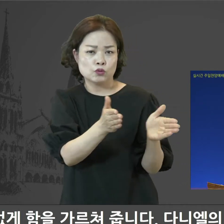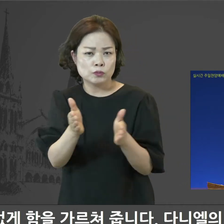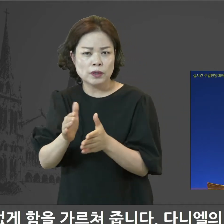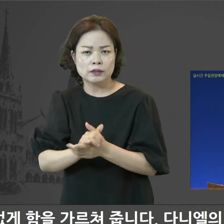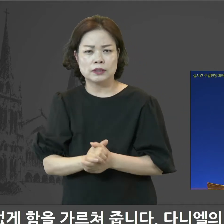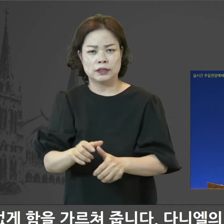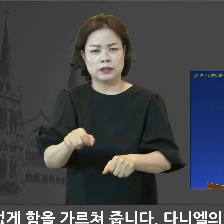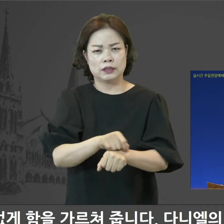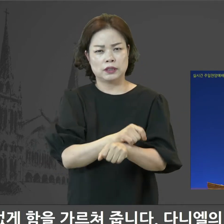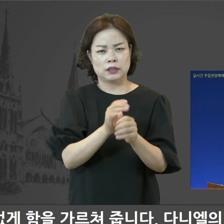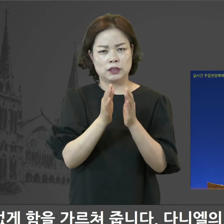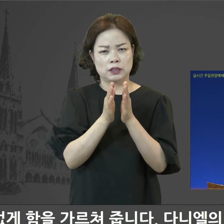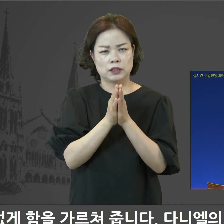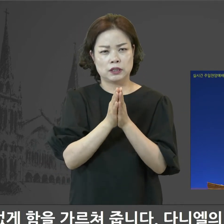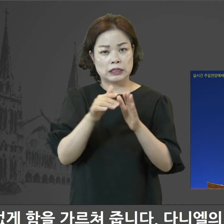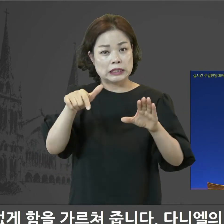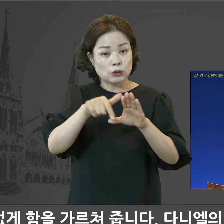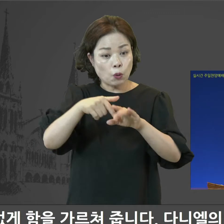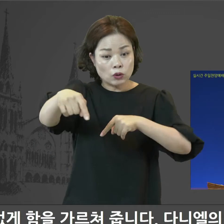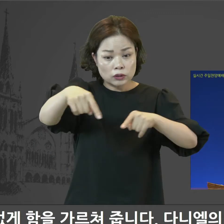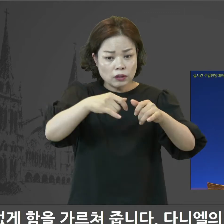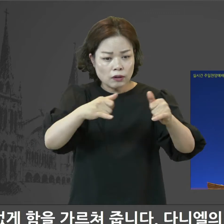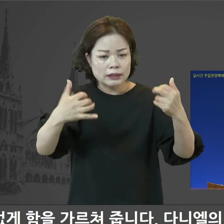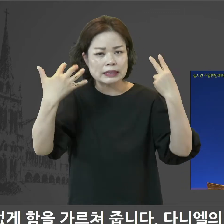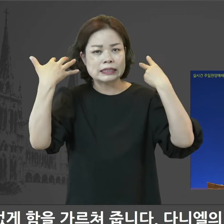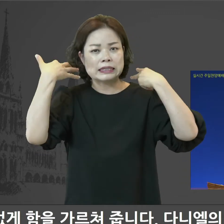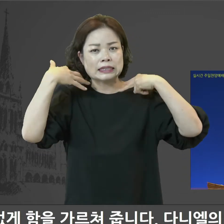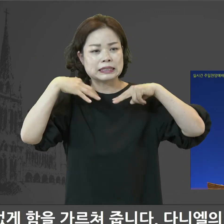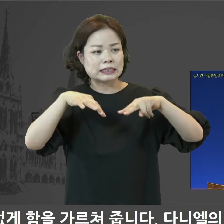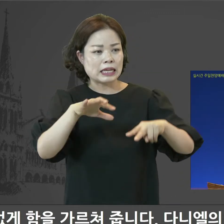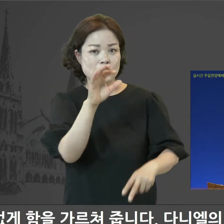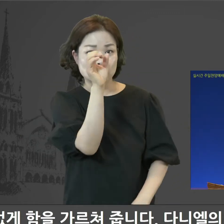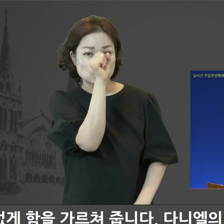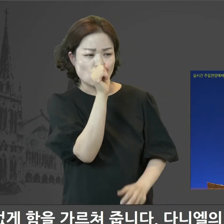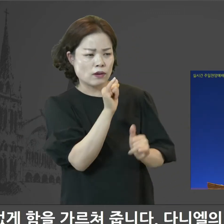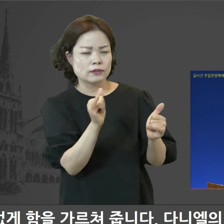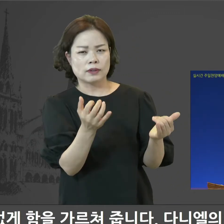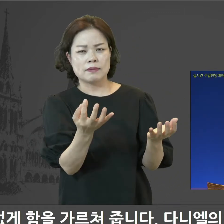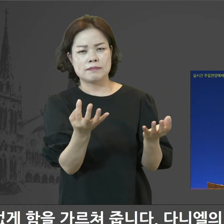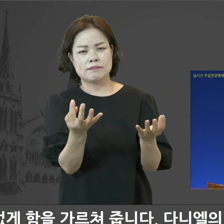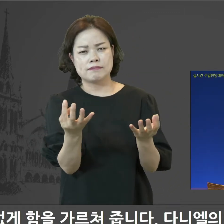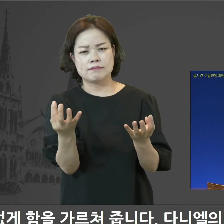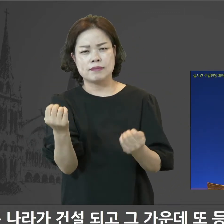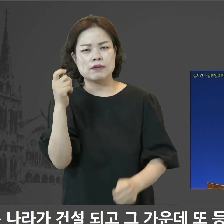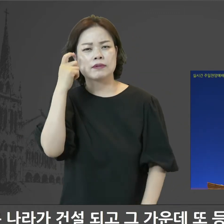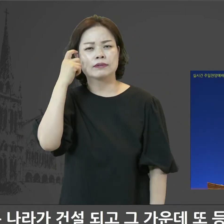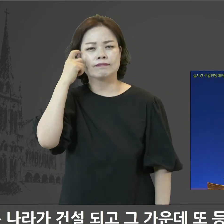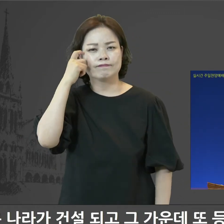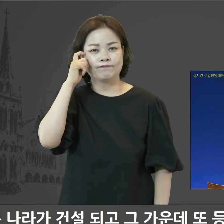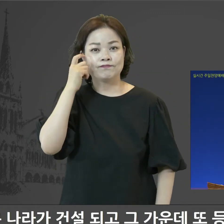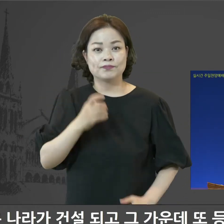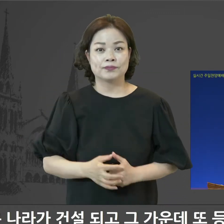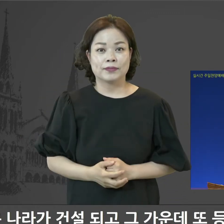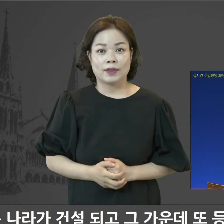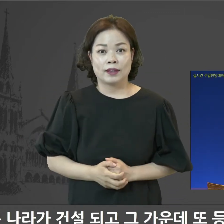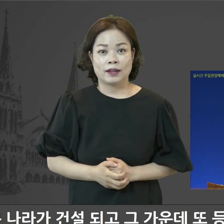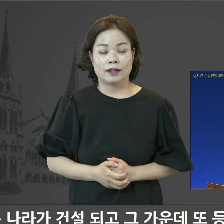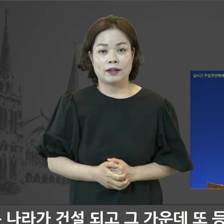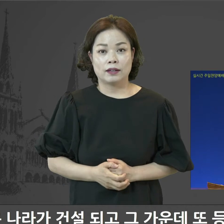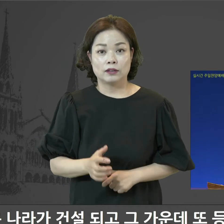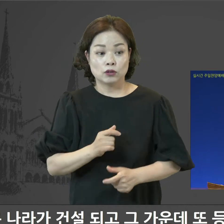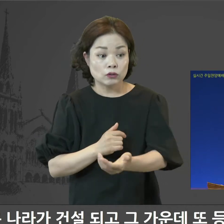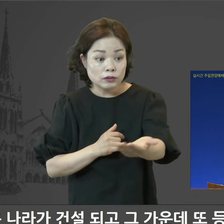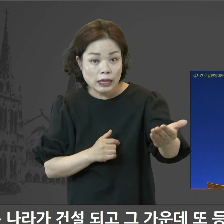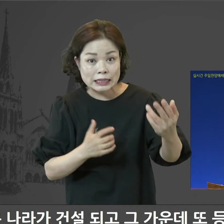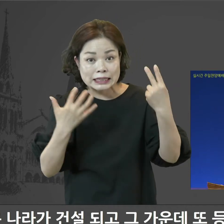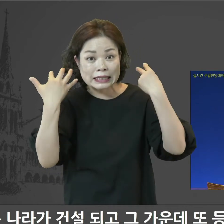준비하면서 특별히 기독 정치인 중에 다니엘을 좋아하는 분들이 굉장히 많을 것 같다라는 생각을 해보았습니다. 더욱이